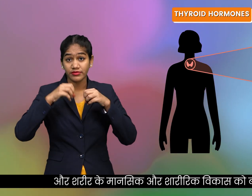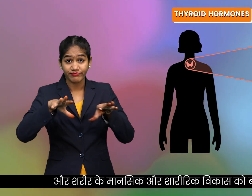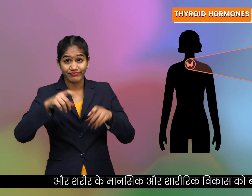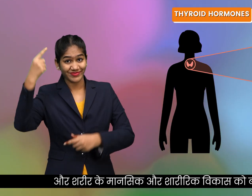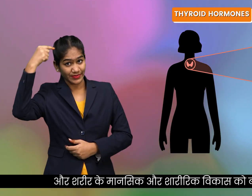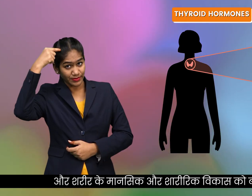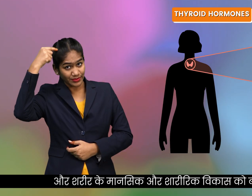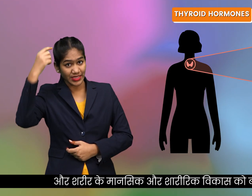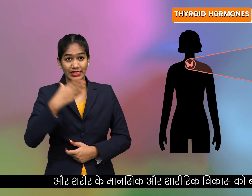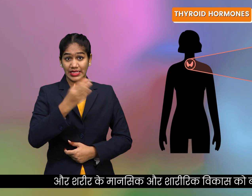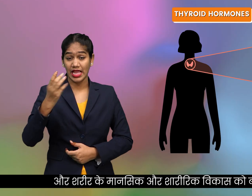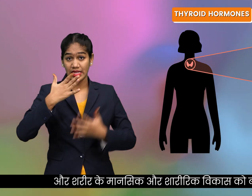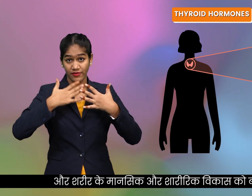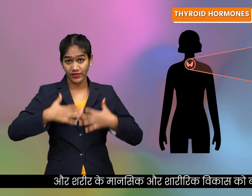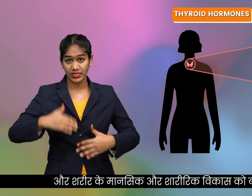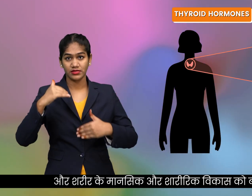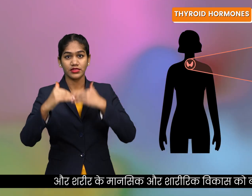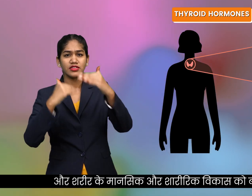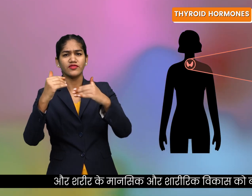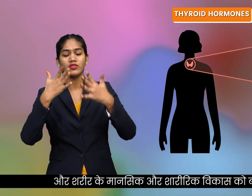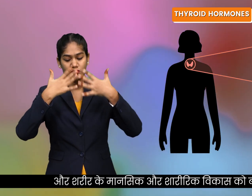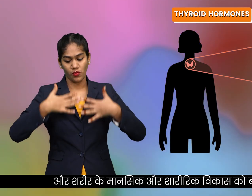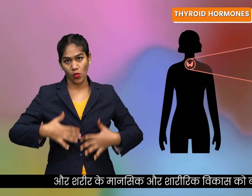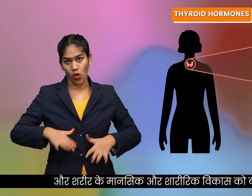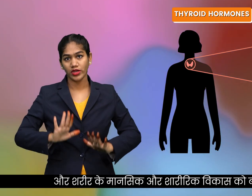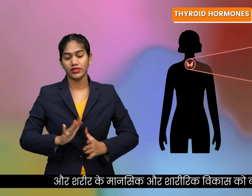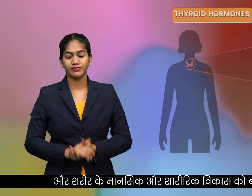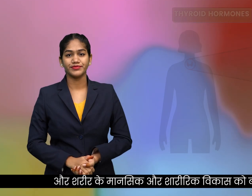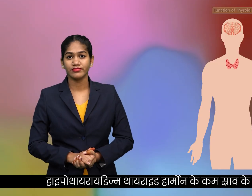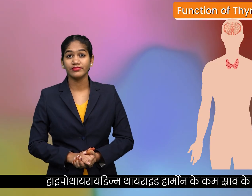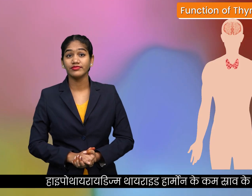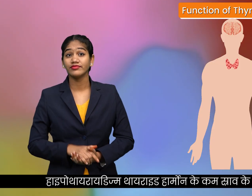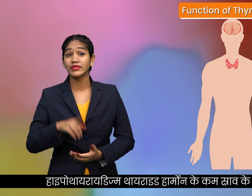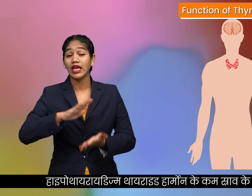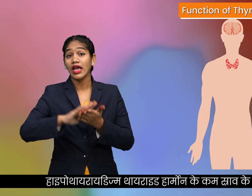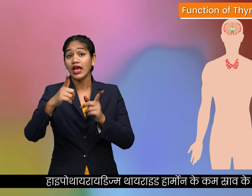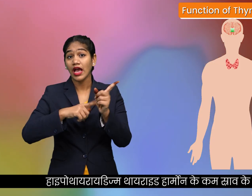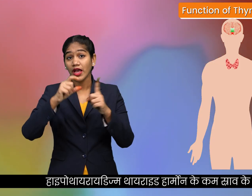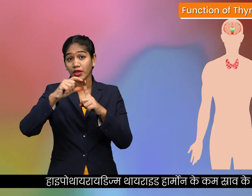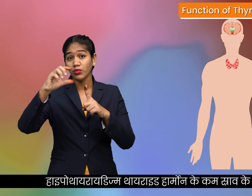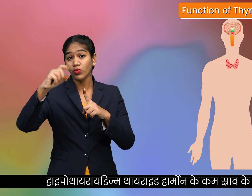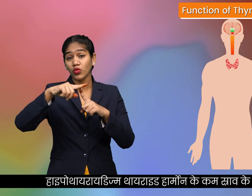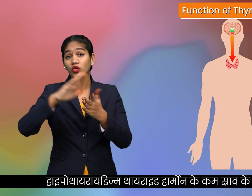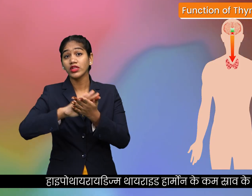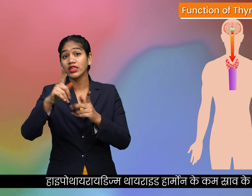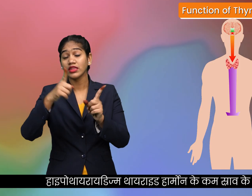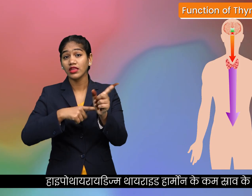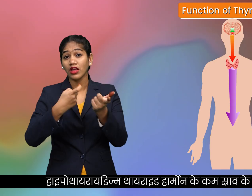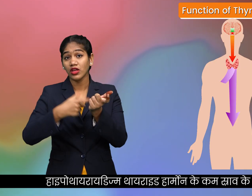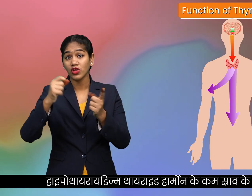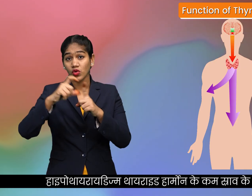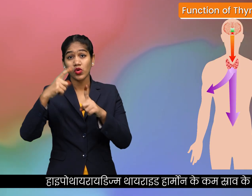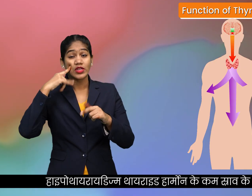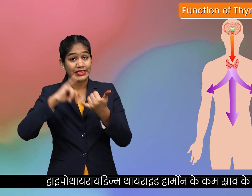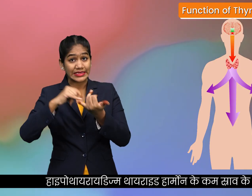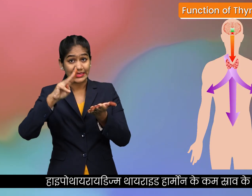के मानसिक और शारीरिक विकास को बढ़ावा देता है। हाइपरथायरॉयडिज्म थायराइड